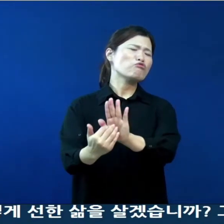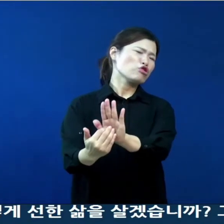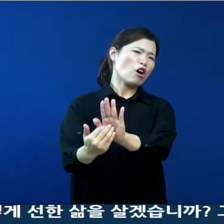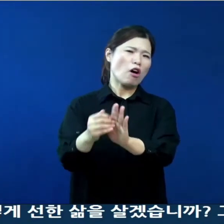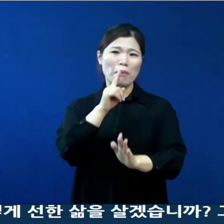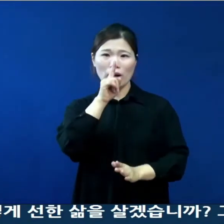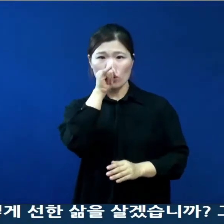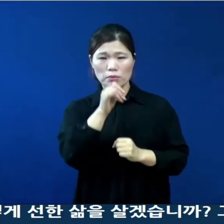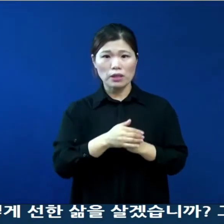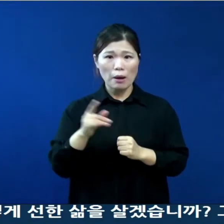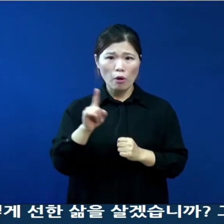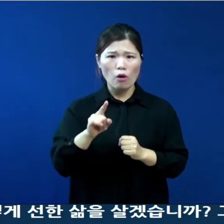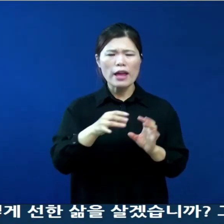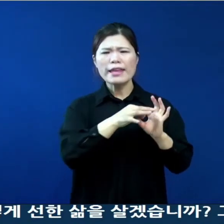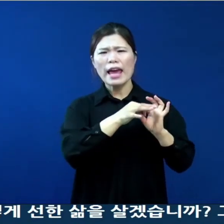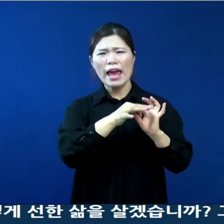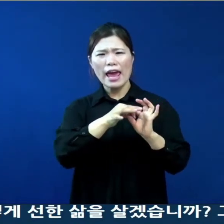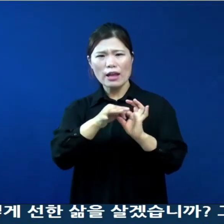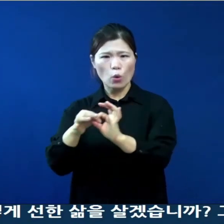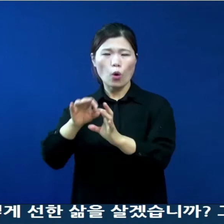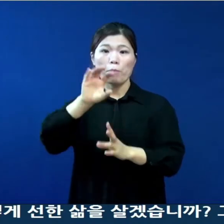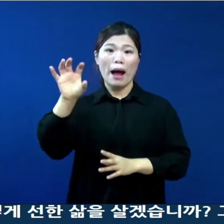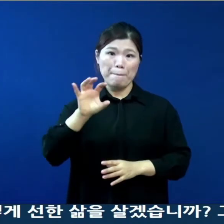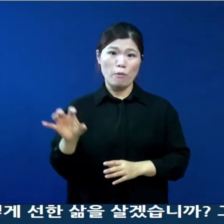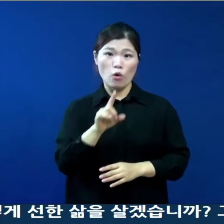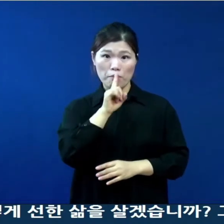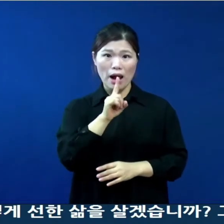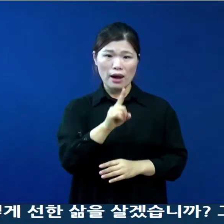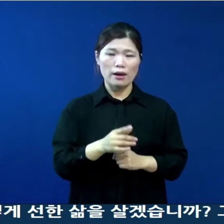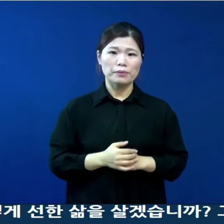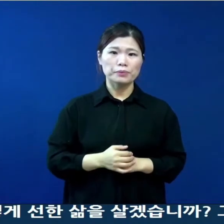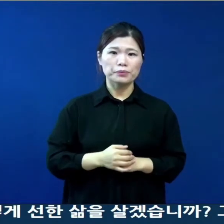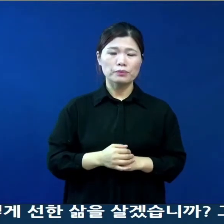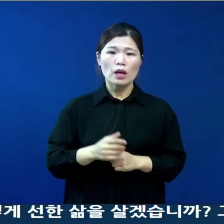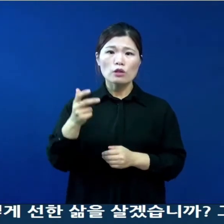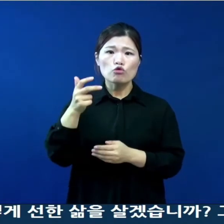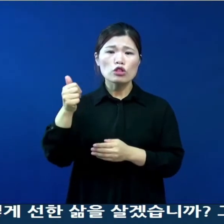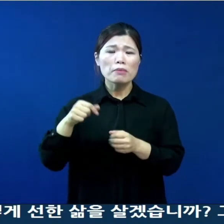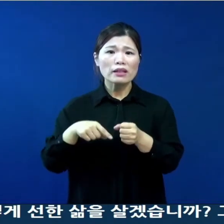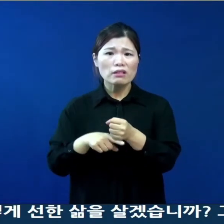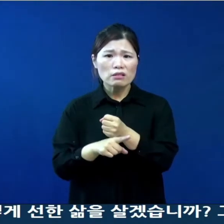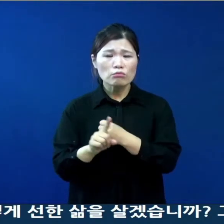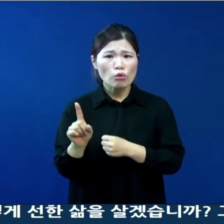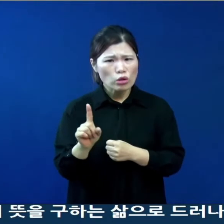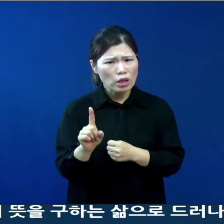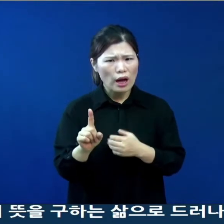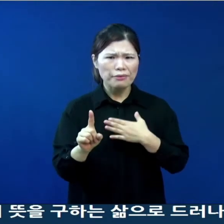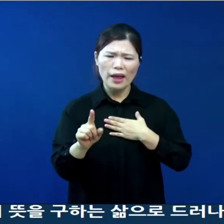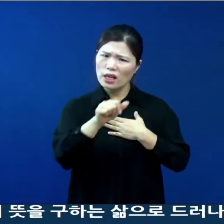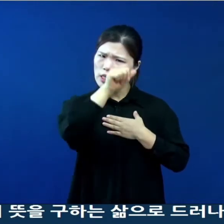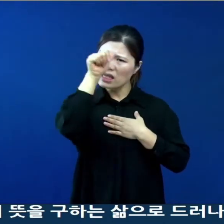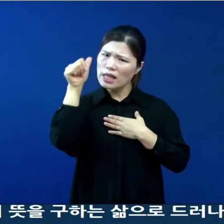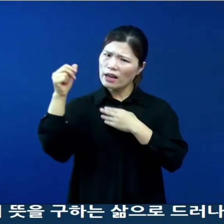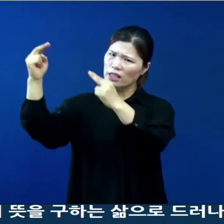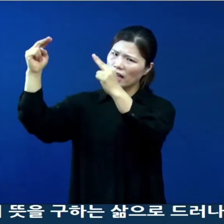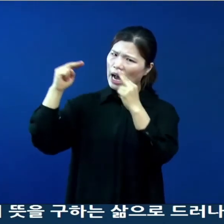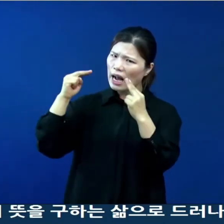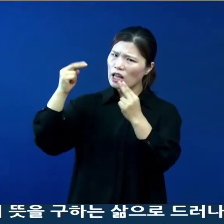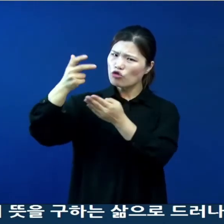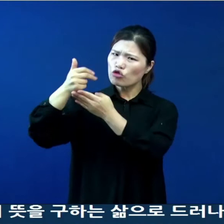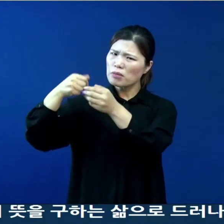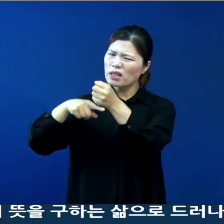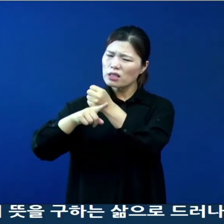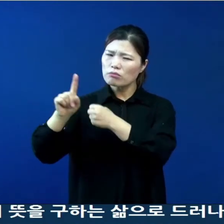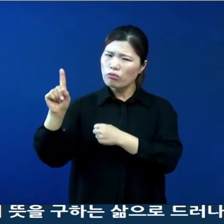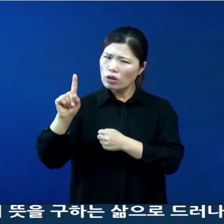계속적이고 반복적인 의미가 담겨져 있습니다. 그러니까 주의 뜻은 무엇인가, 내 인생을 향한 주의 뜻은 무엇인가 라고